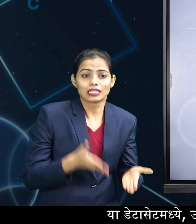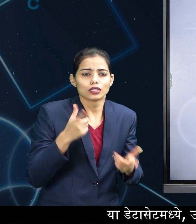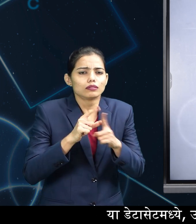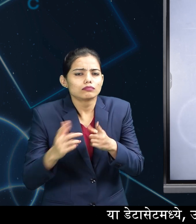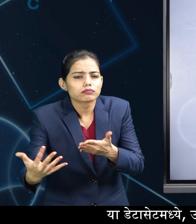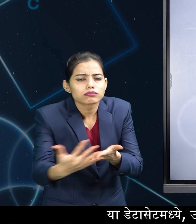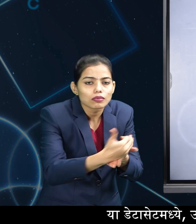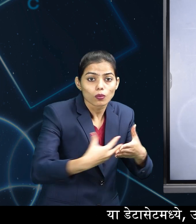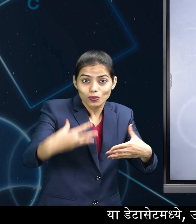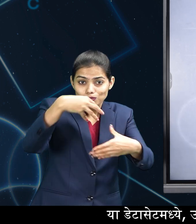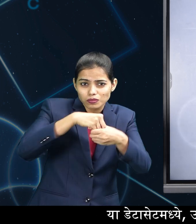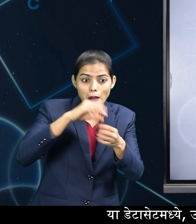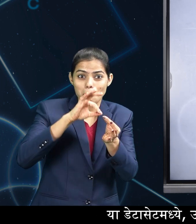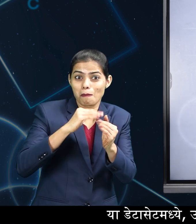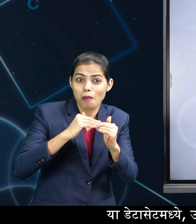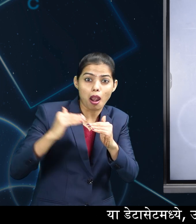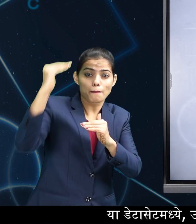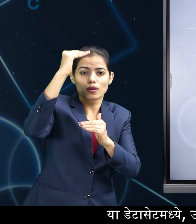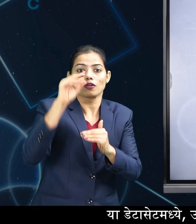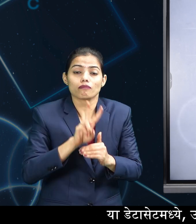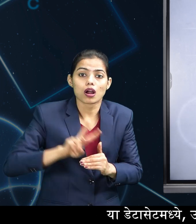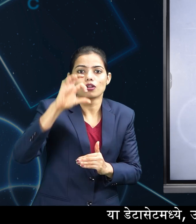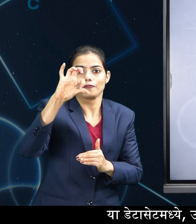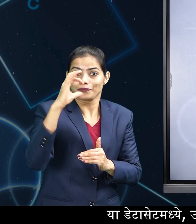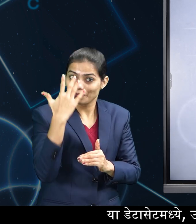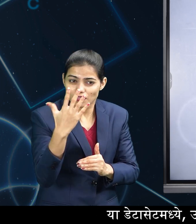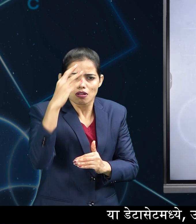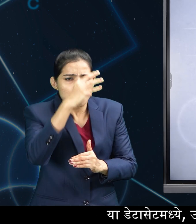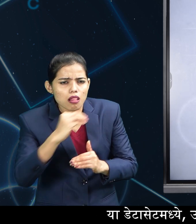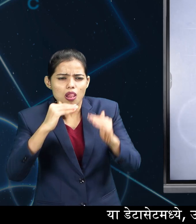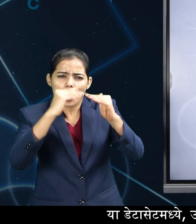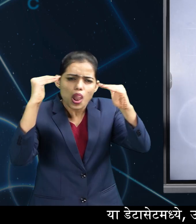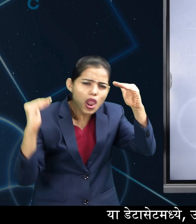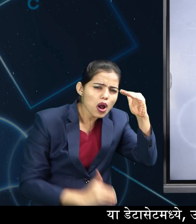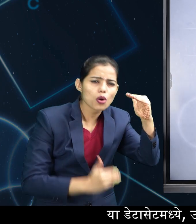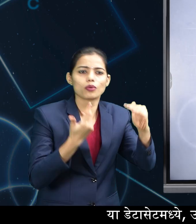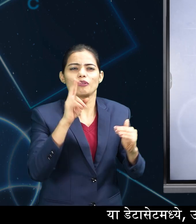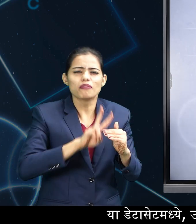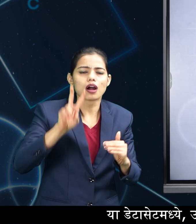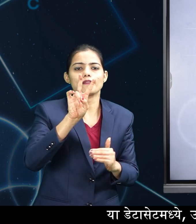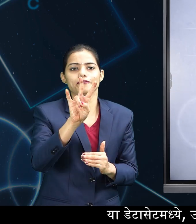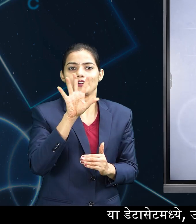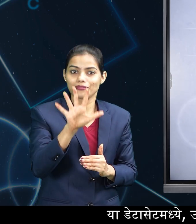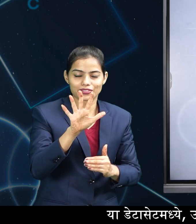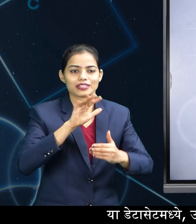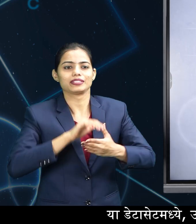या डेटा सेटमध्ये उच्चतम मूल्य 95 आहे आणि निम्नतम मूल्य 25